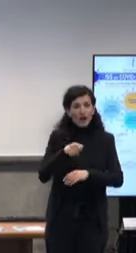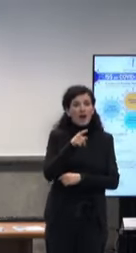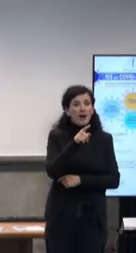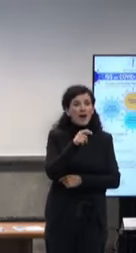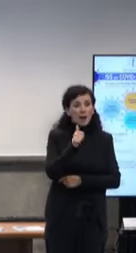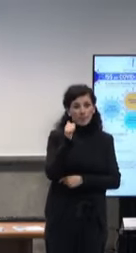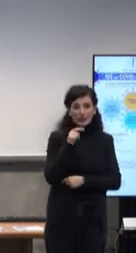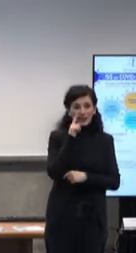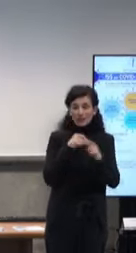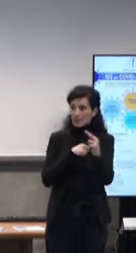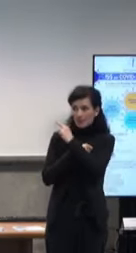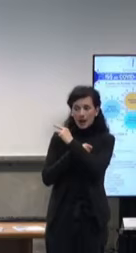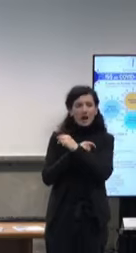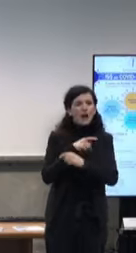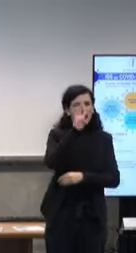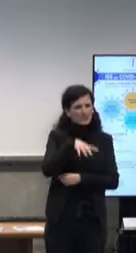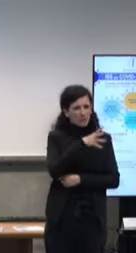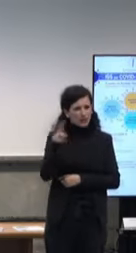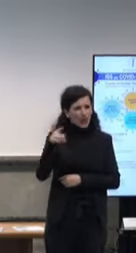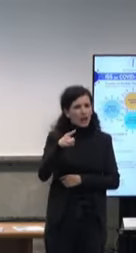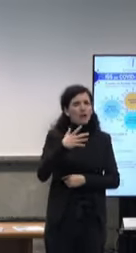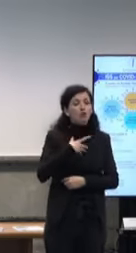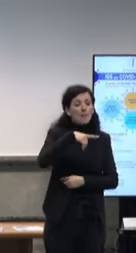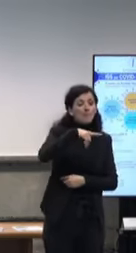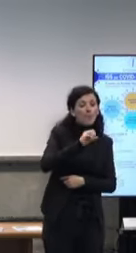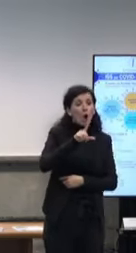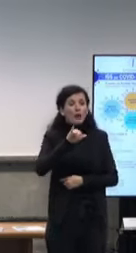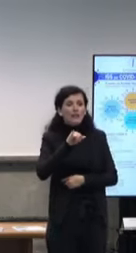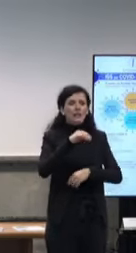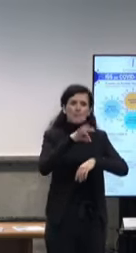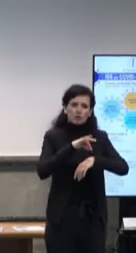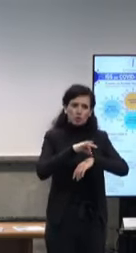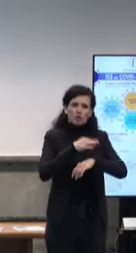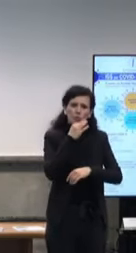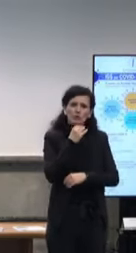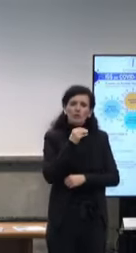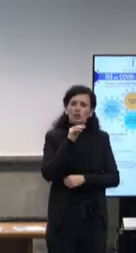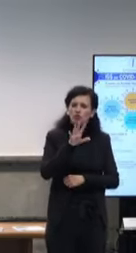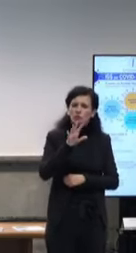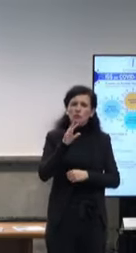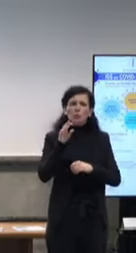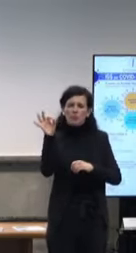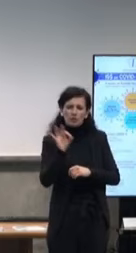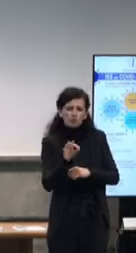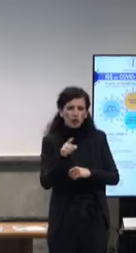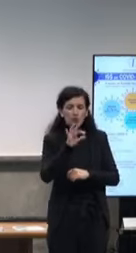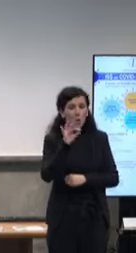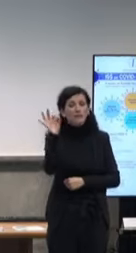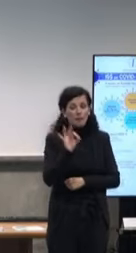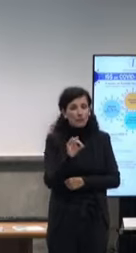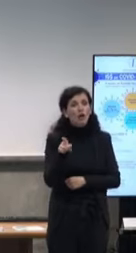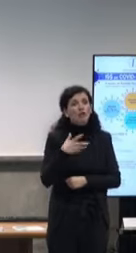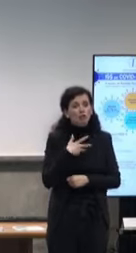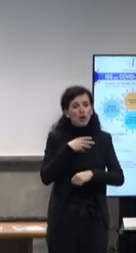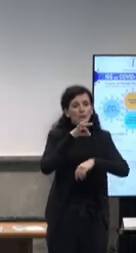che parliamo di polipatologie che più del 50 per cento ha più di tre patologie ora il problema non è l'ipertensione